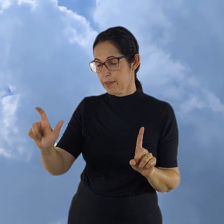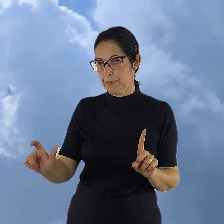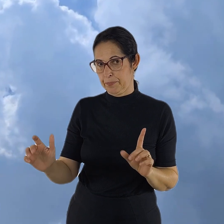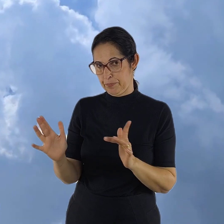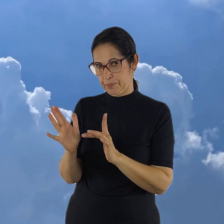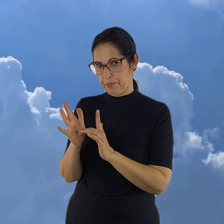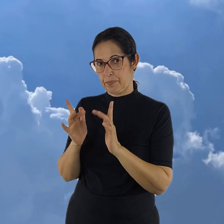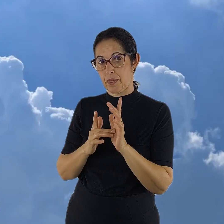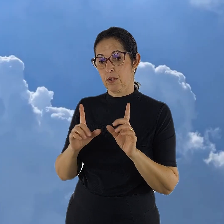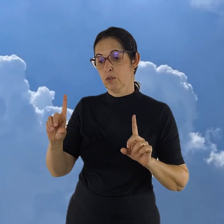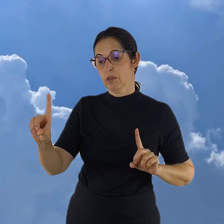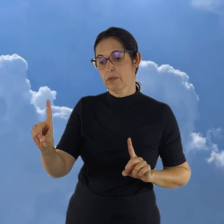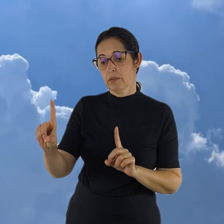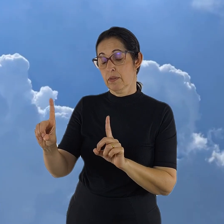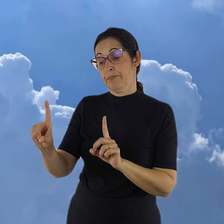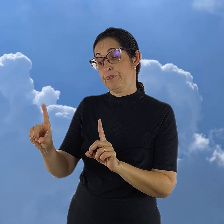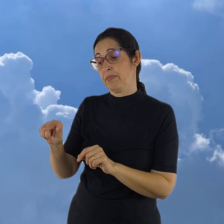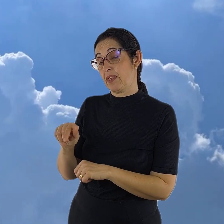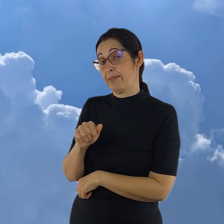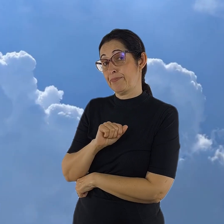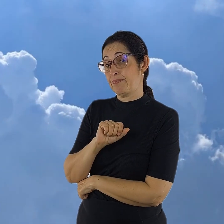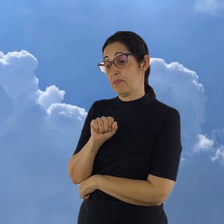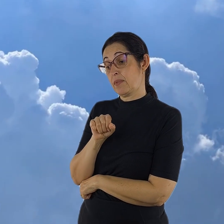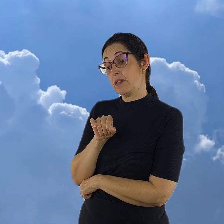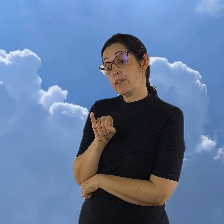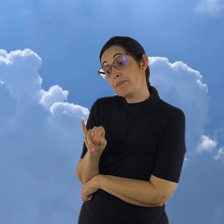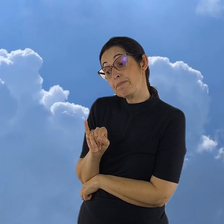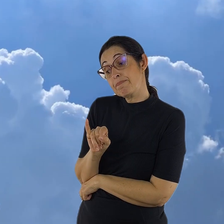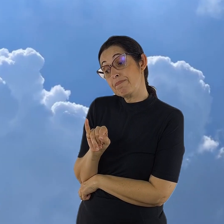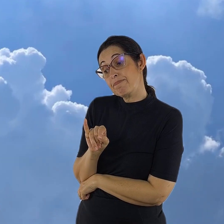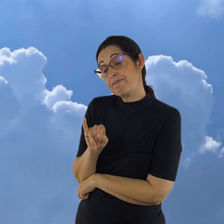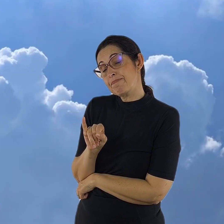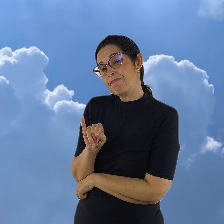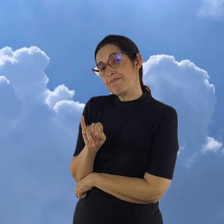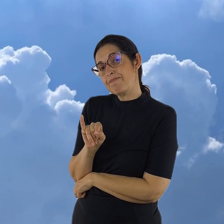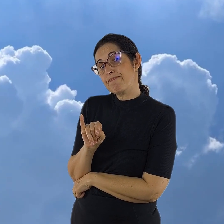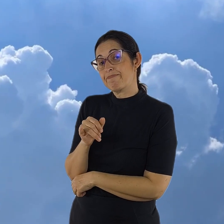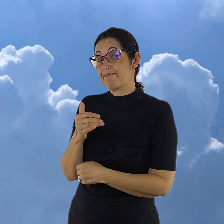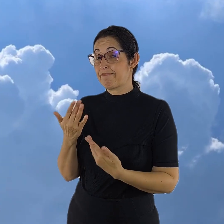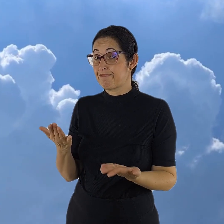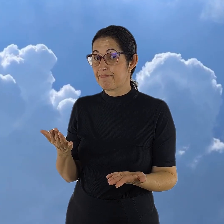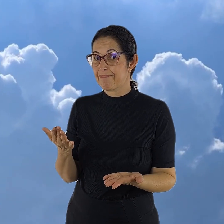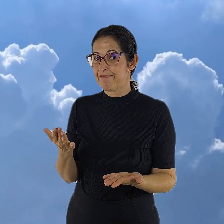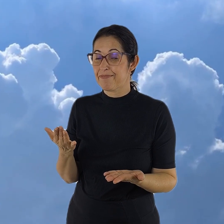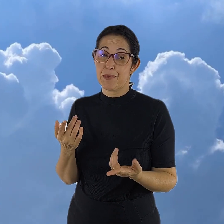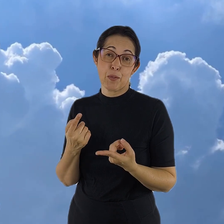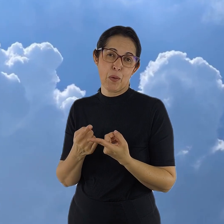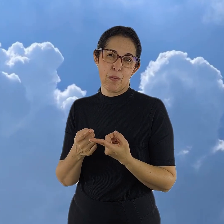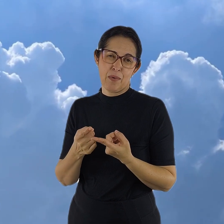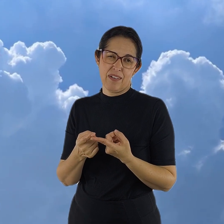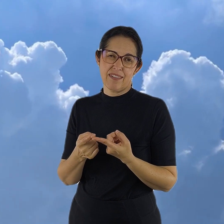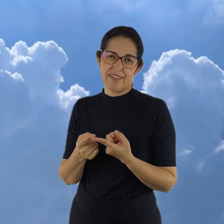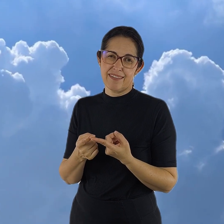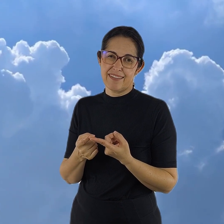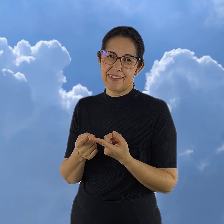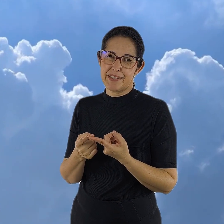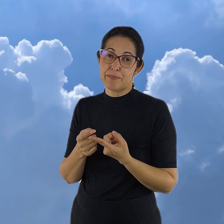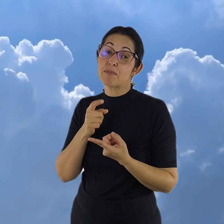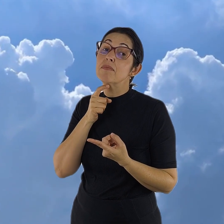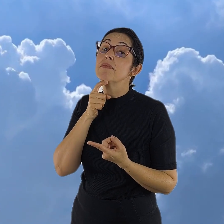partícula condicionante, que é o se. Se tu podes, é uma